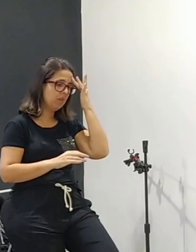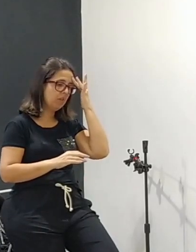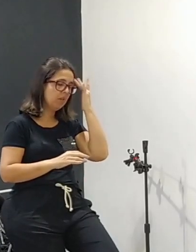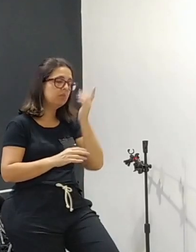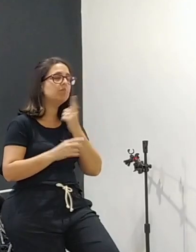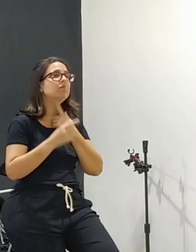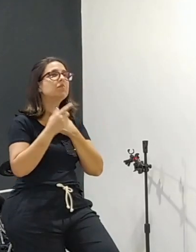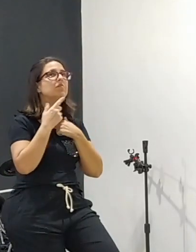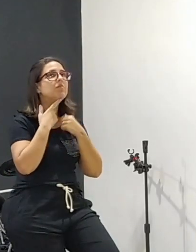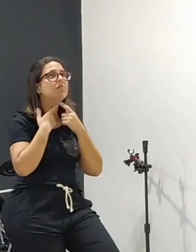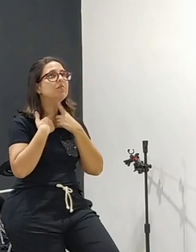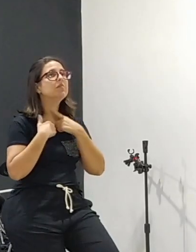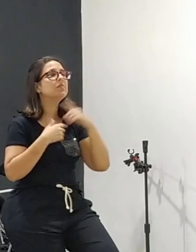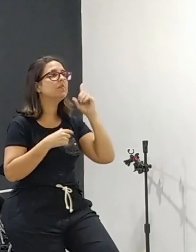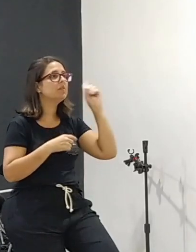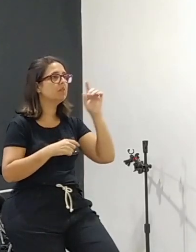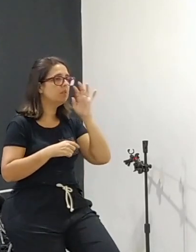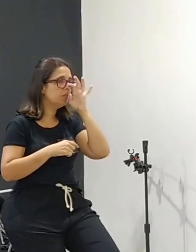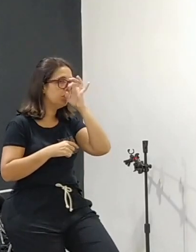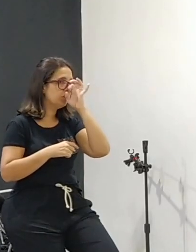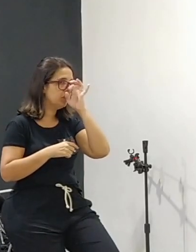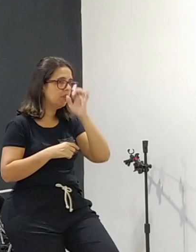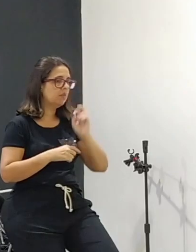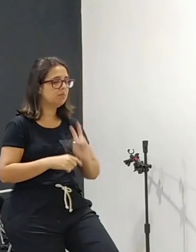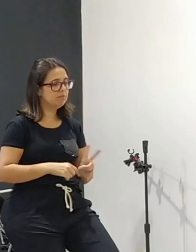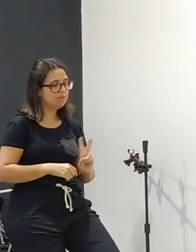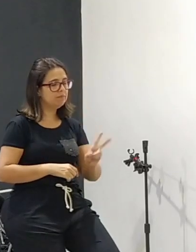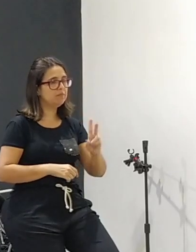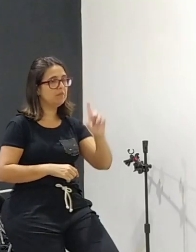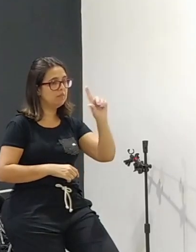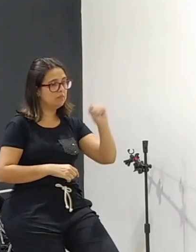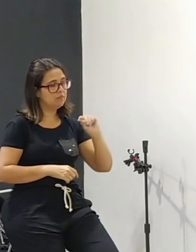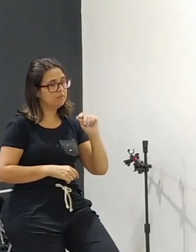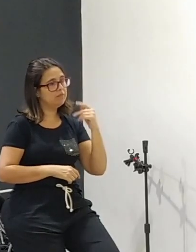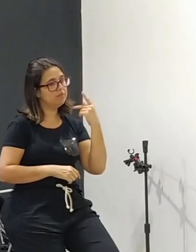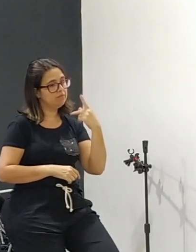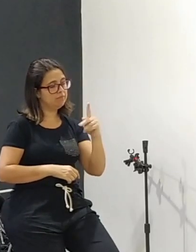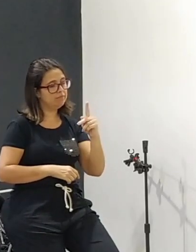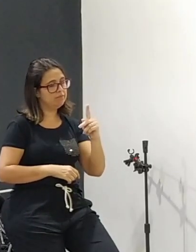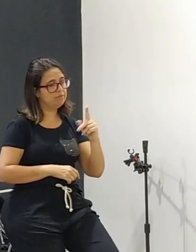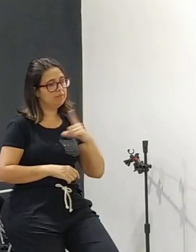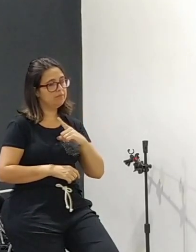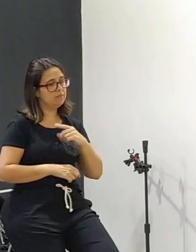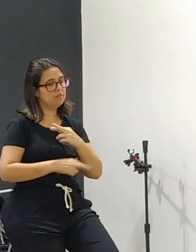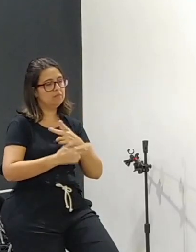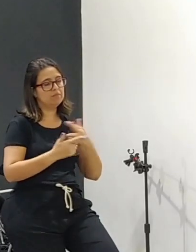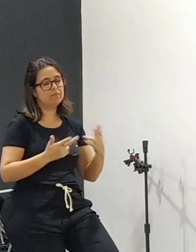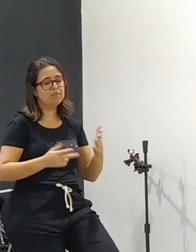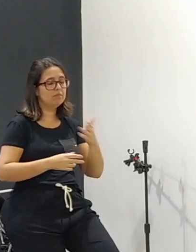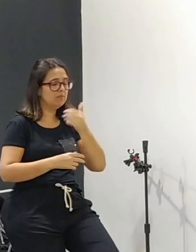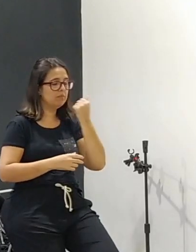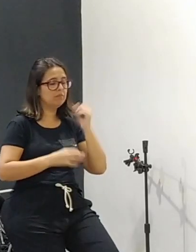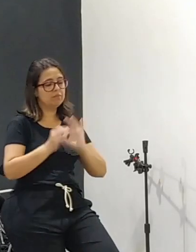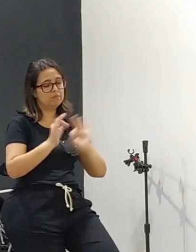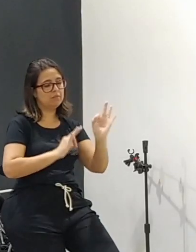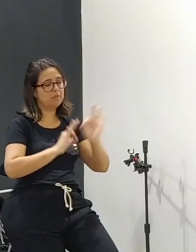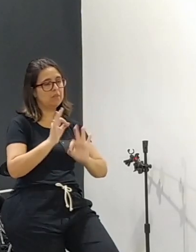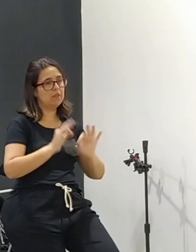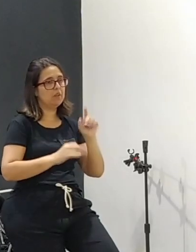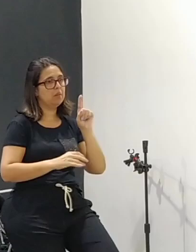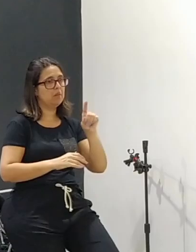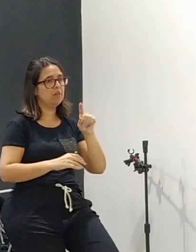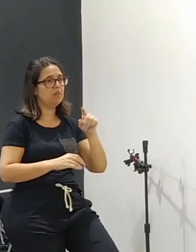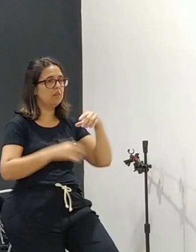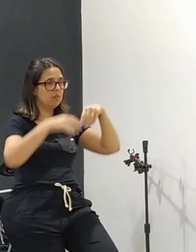Deus permanece para sempre. Aleluia. A escolha é sua. Há coisas melhores preparadas para você no céu. Isso